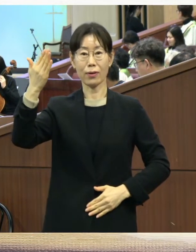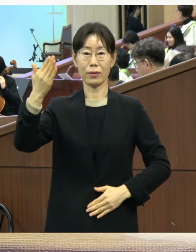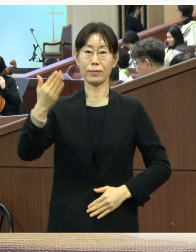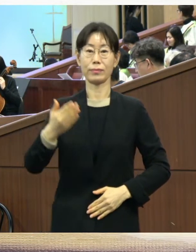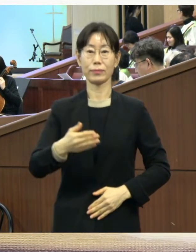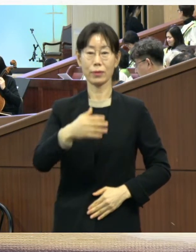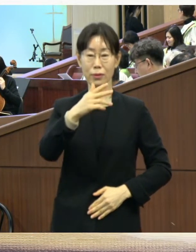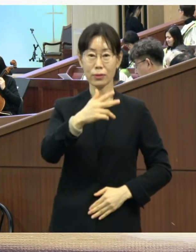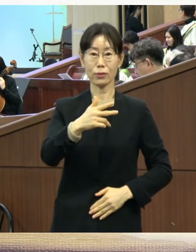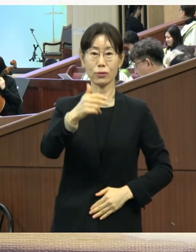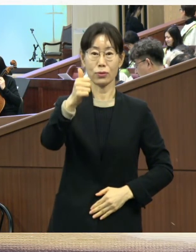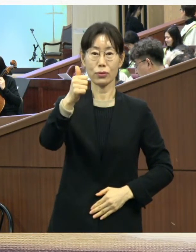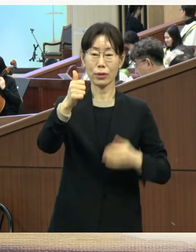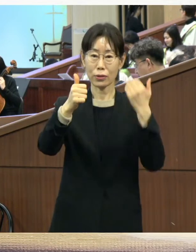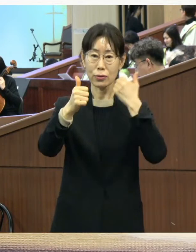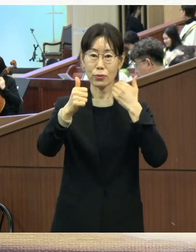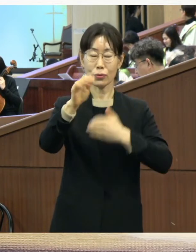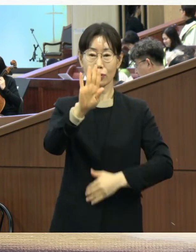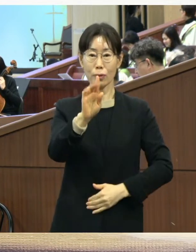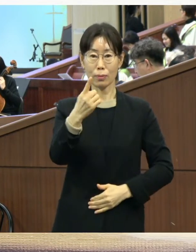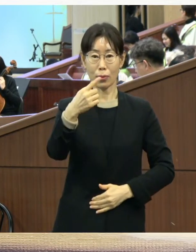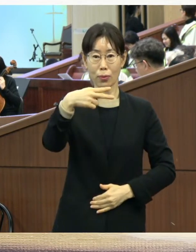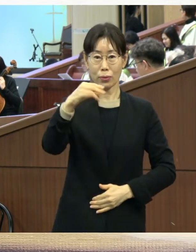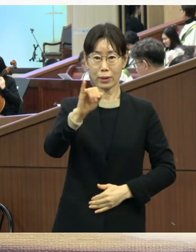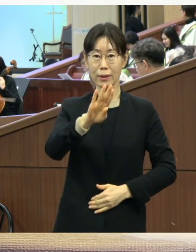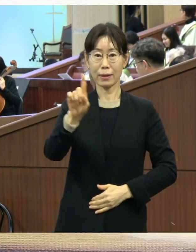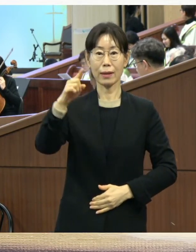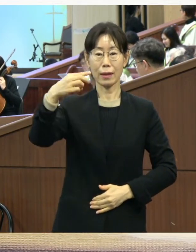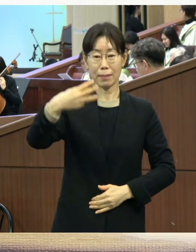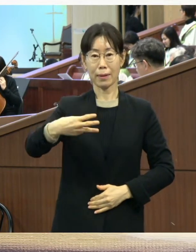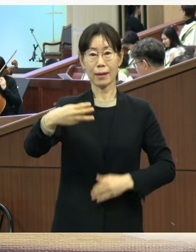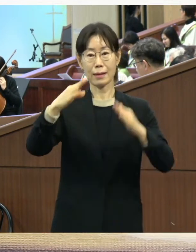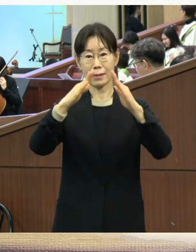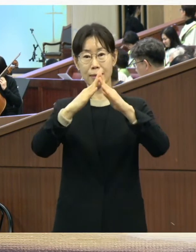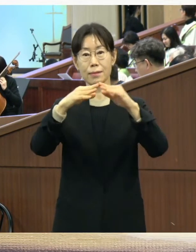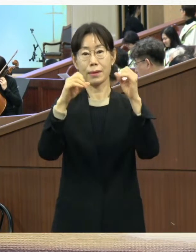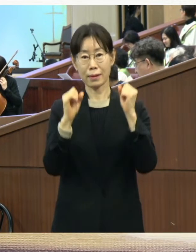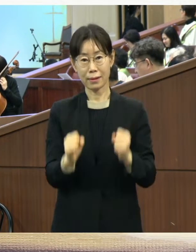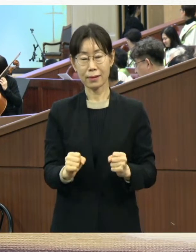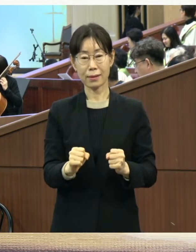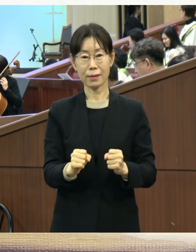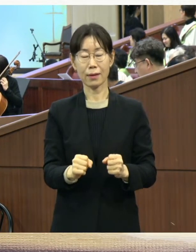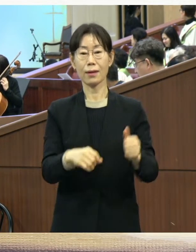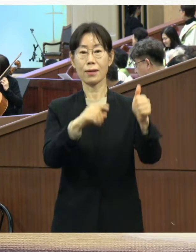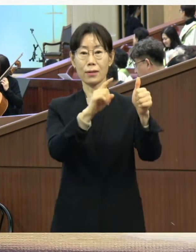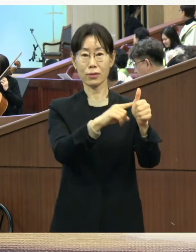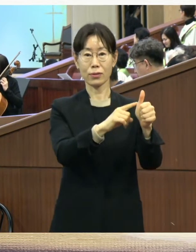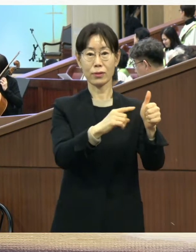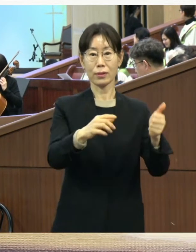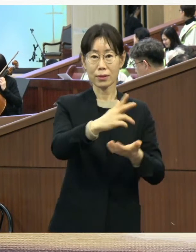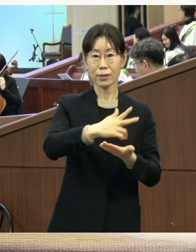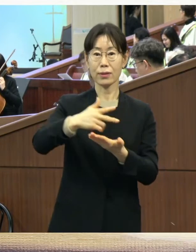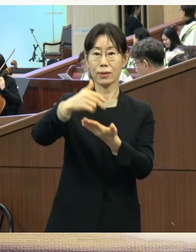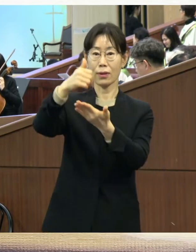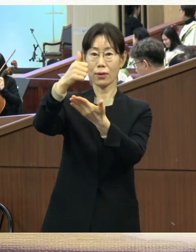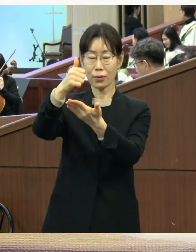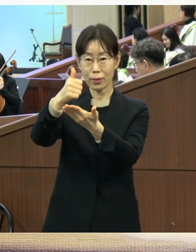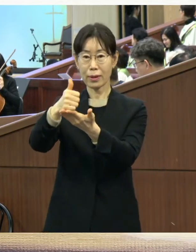그의 주인 애굽 사람의 집에 있으니 그의